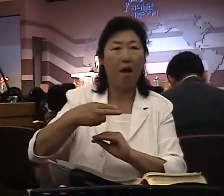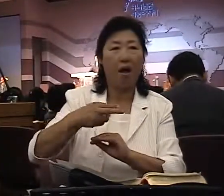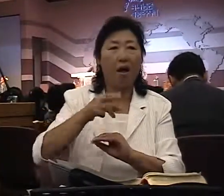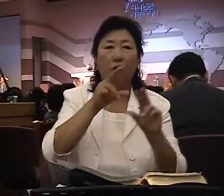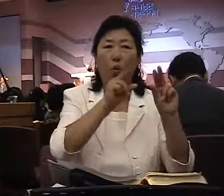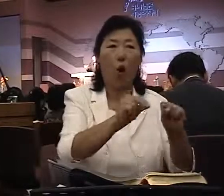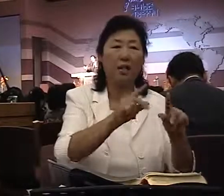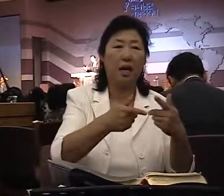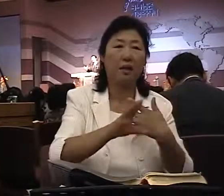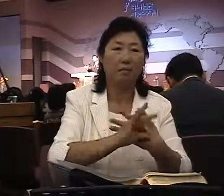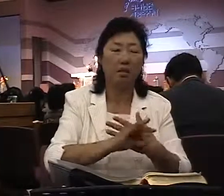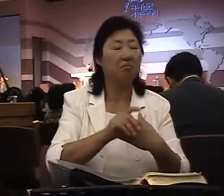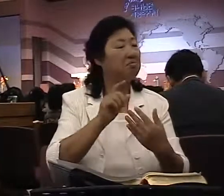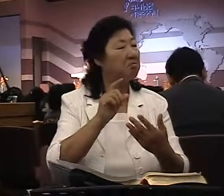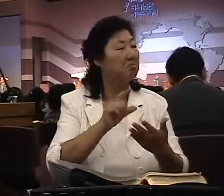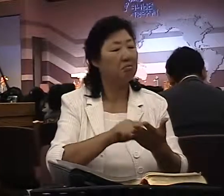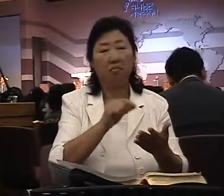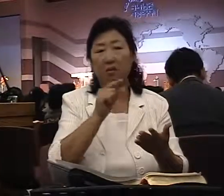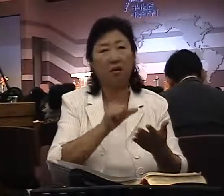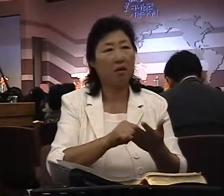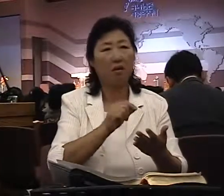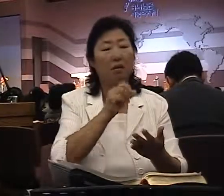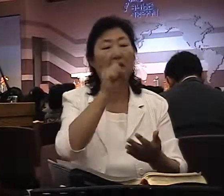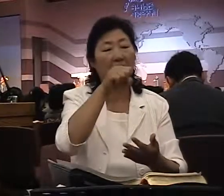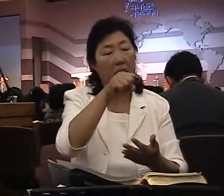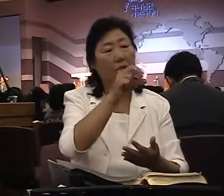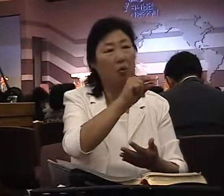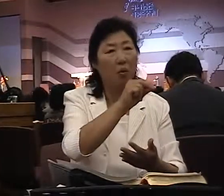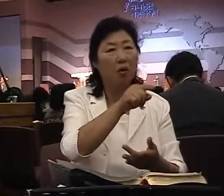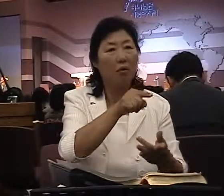그냥 대강 yes, no 하다가 완전히 넘어져 버려요.